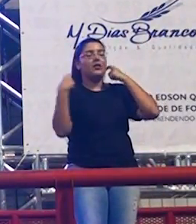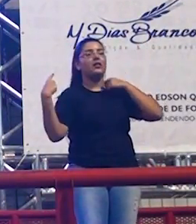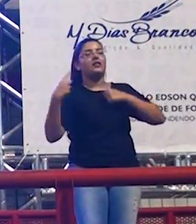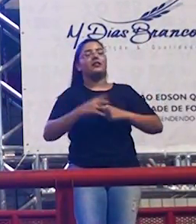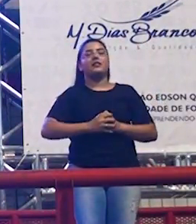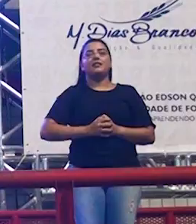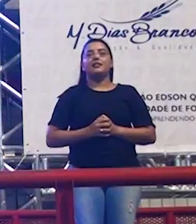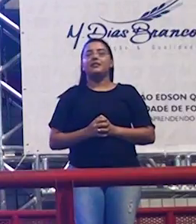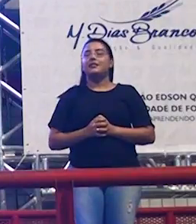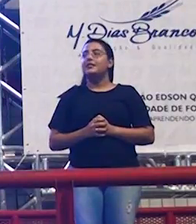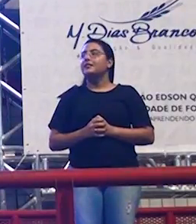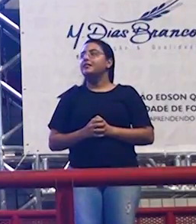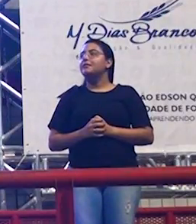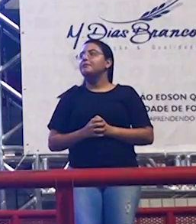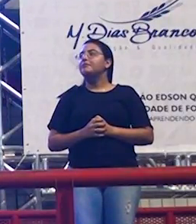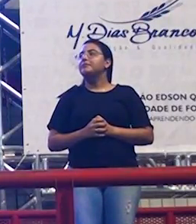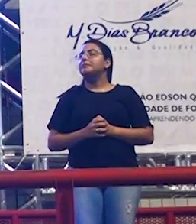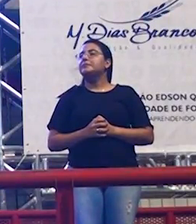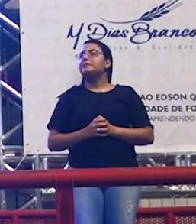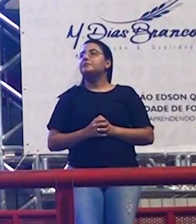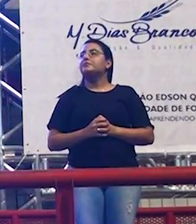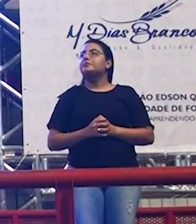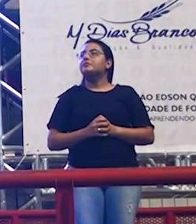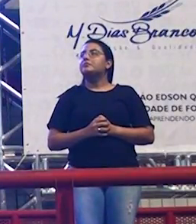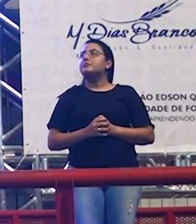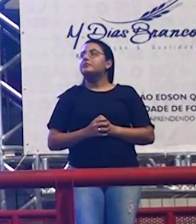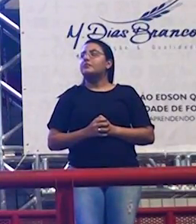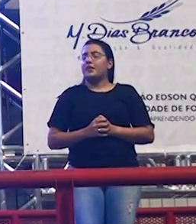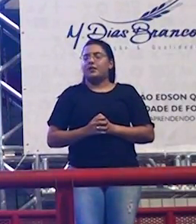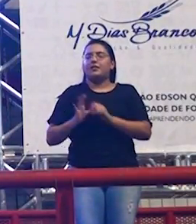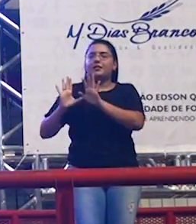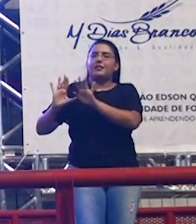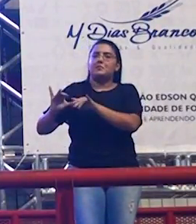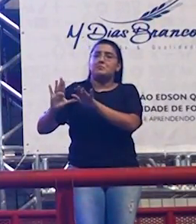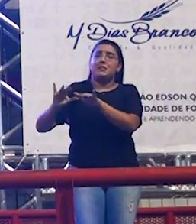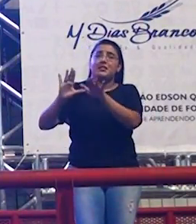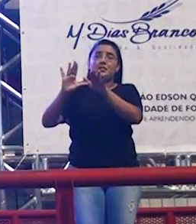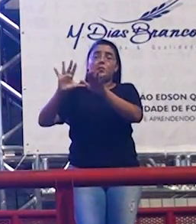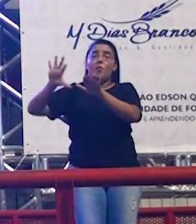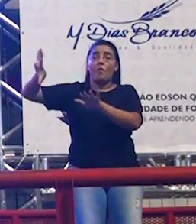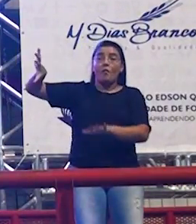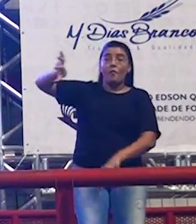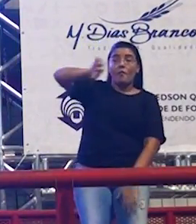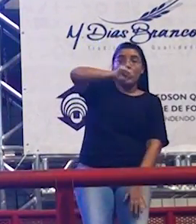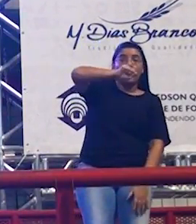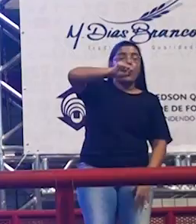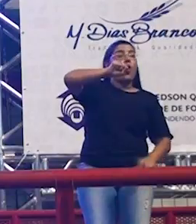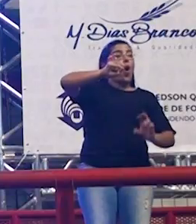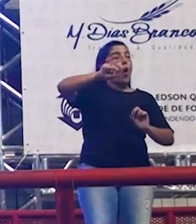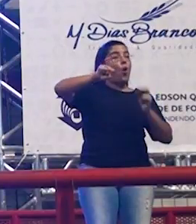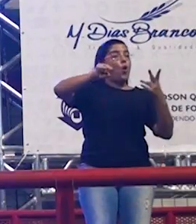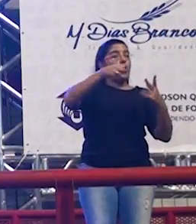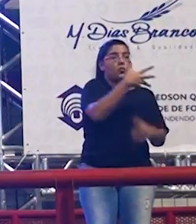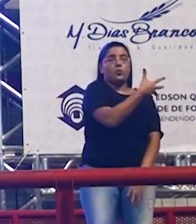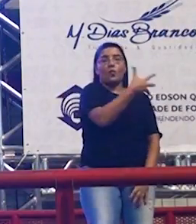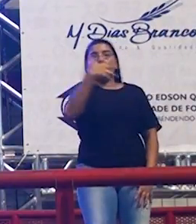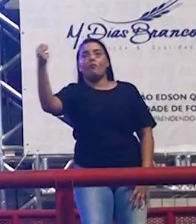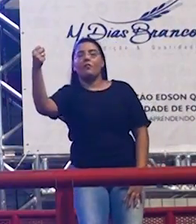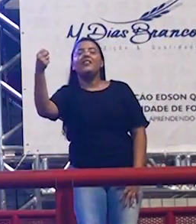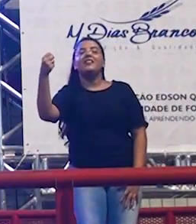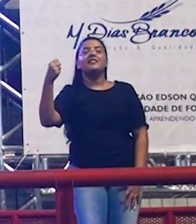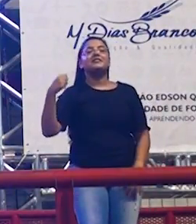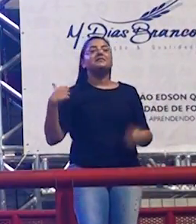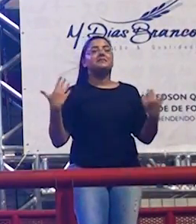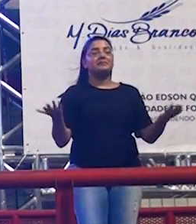minha pergunta é: o passarinho que está passando ao lado do avião é sugado para dentro do avião, ou você vai ser empurrado para fora do